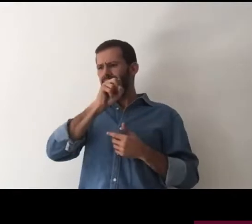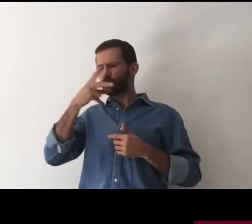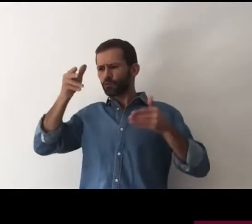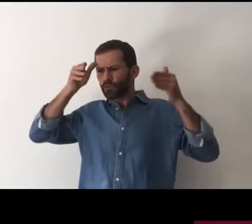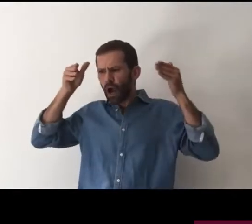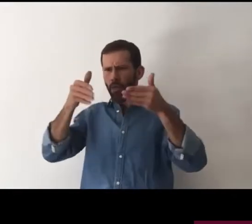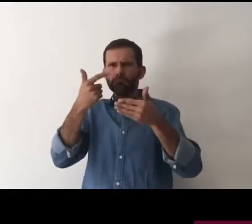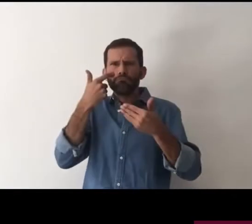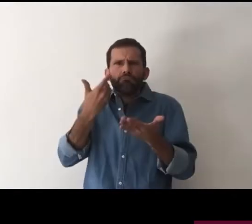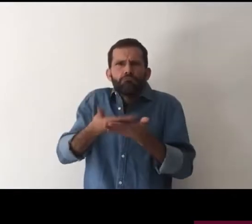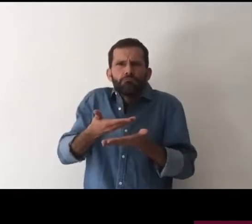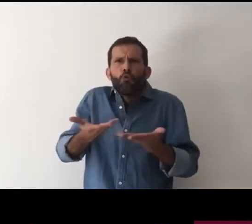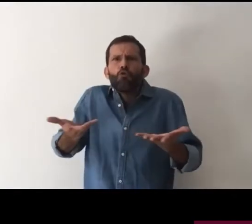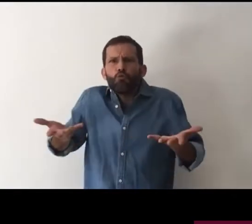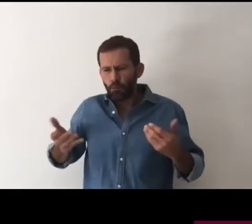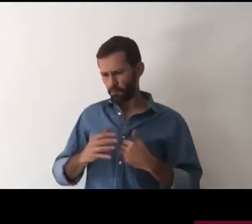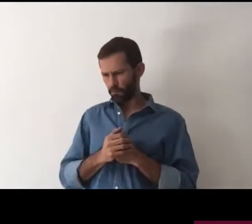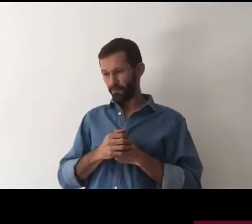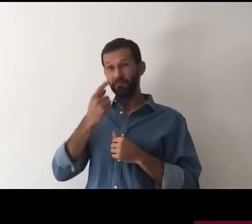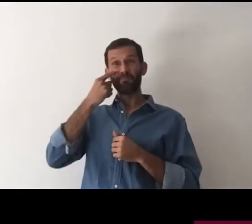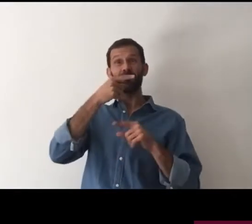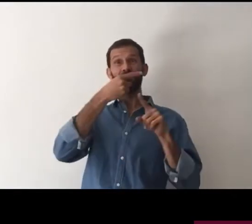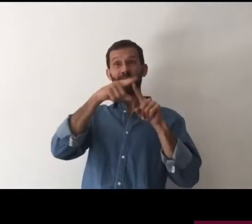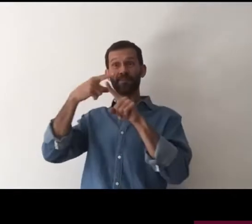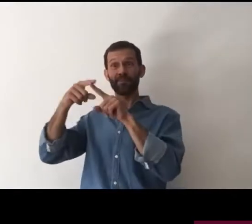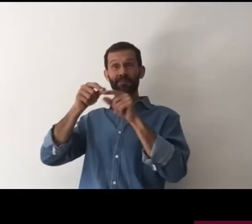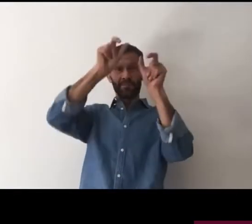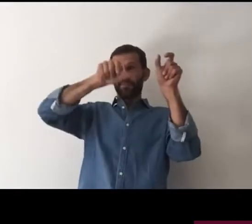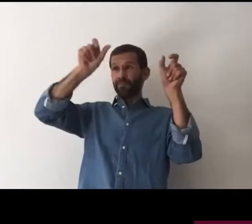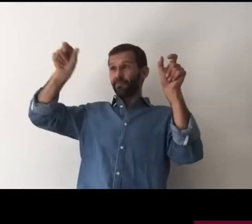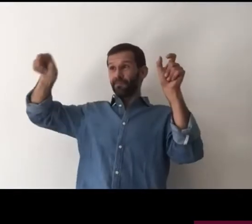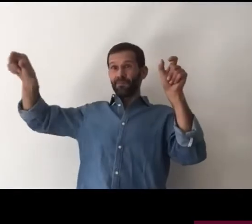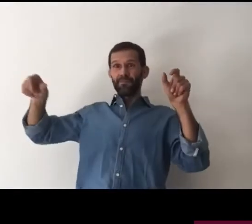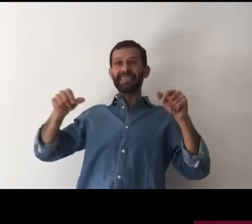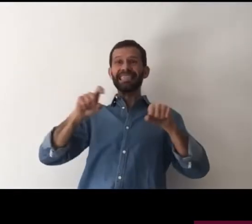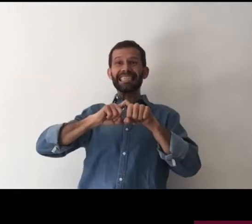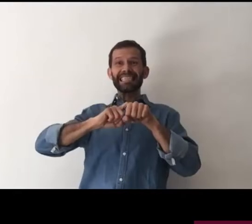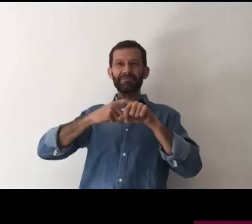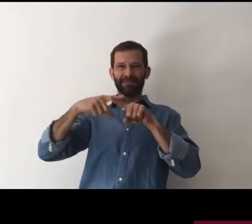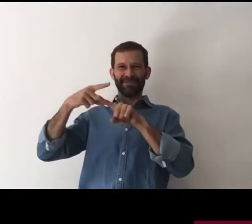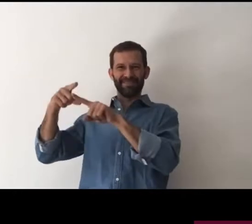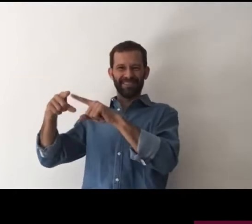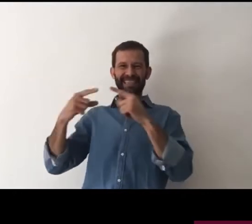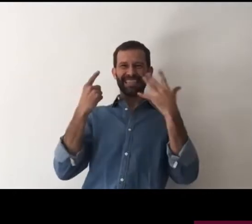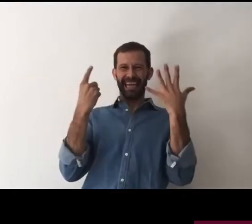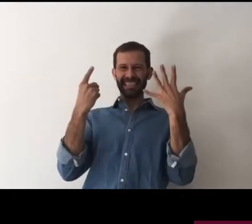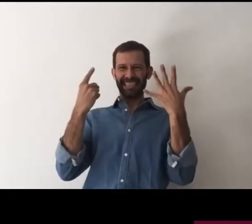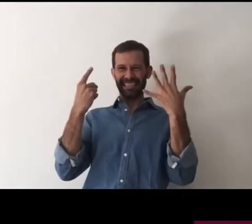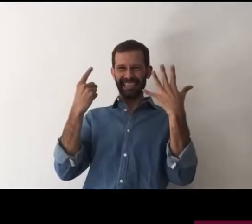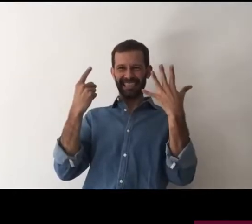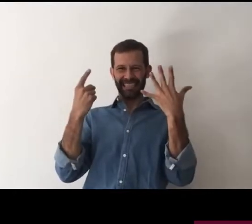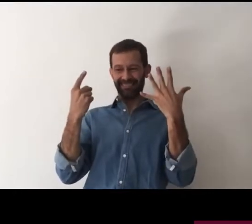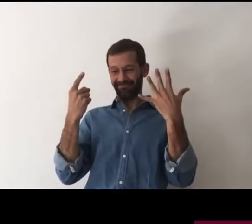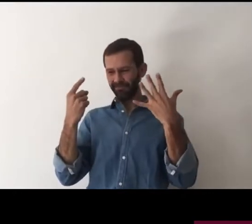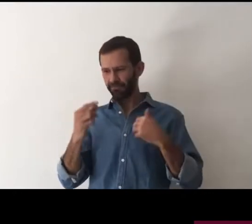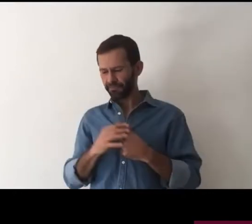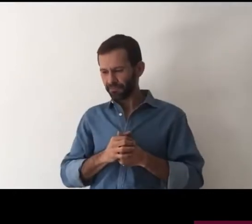y lo reflejamos en estos resultados que veis aquí.